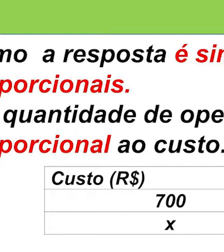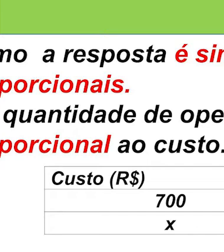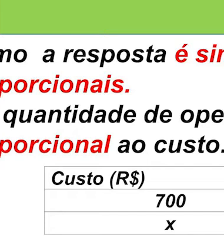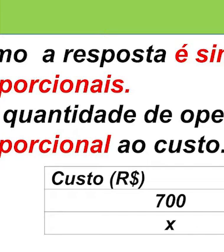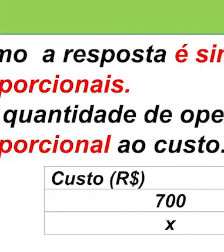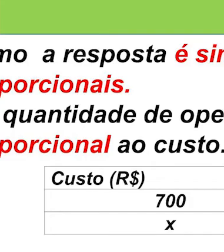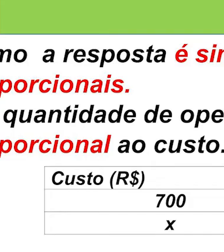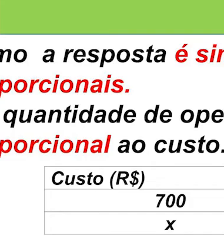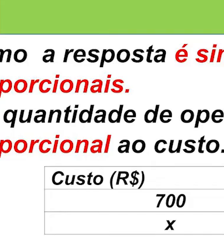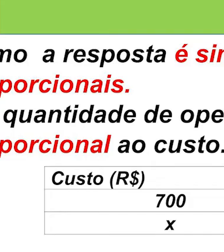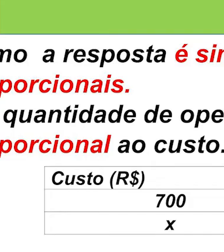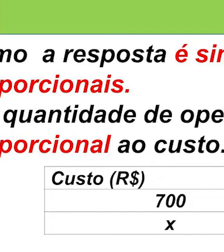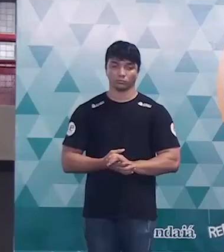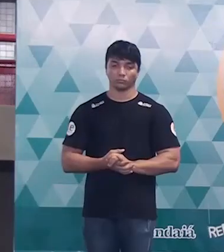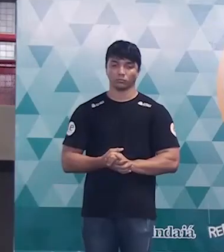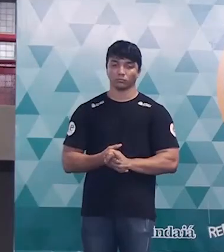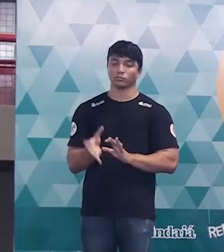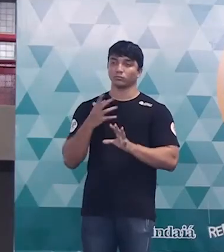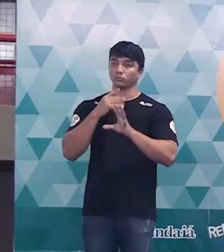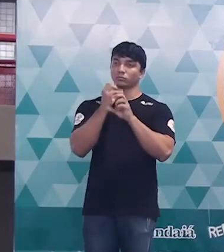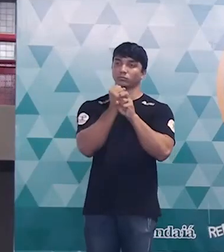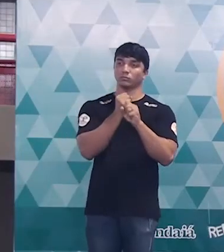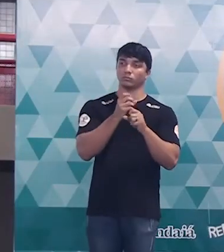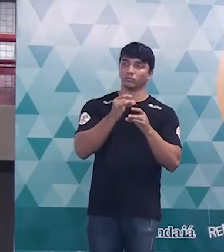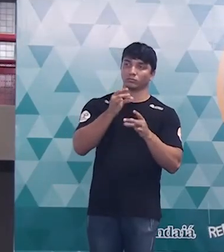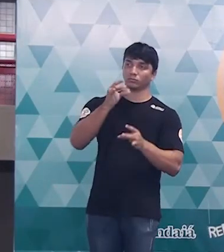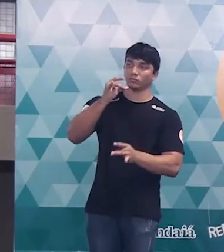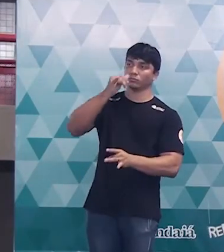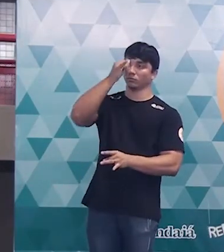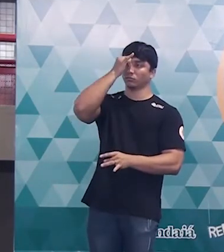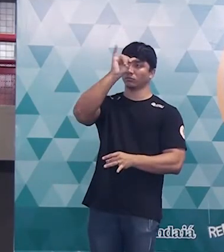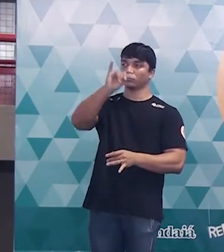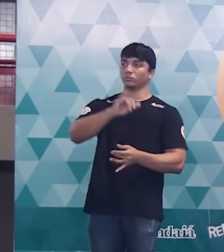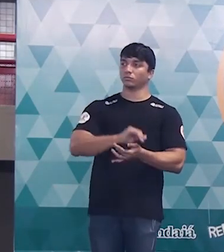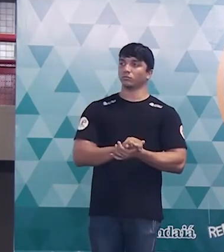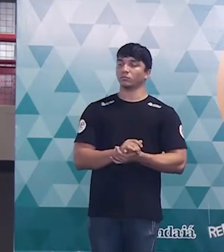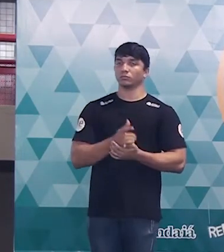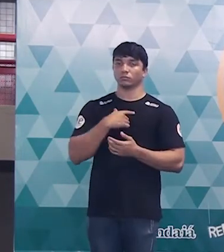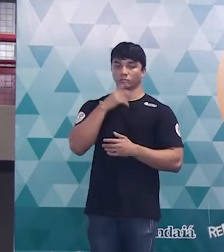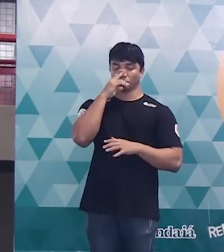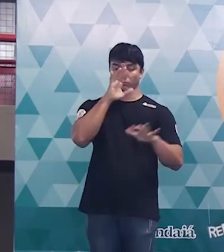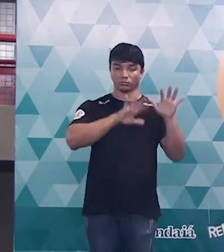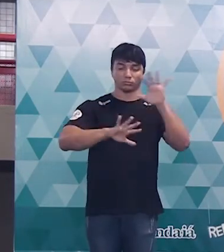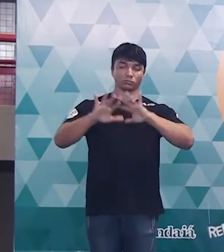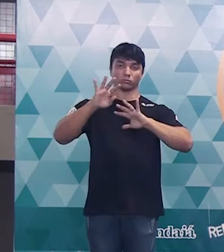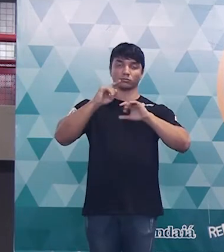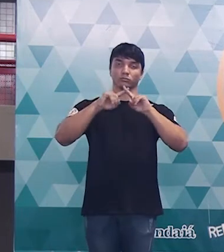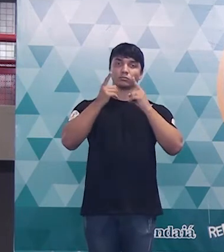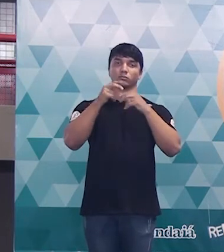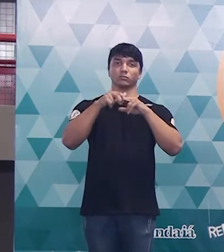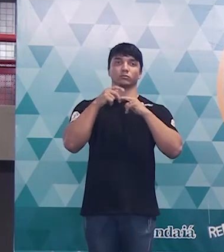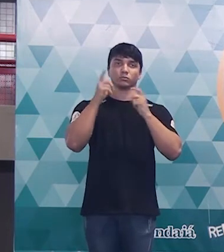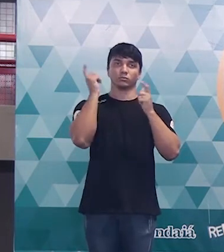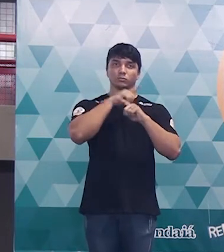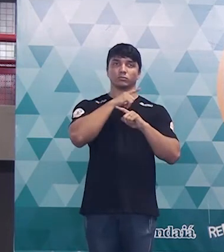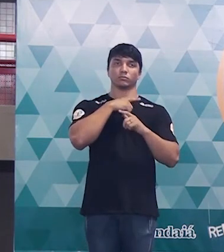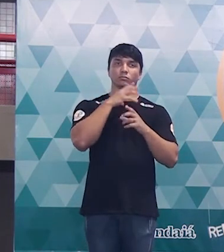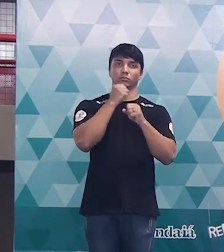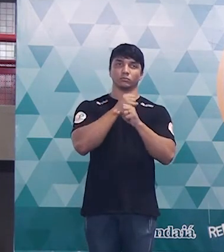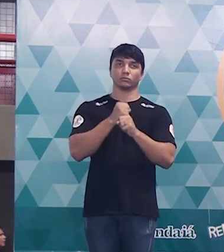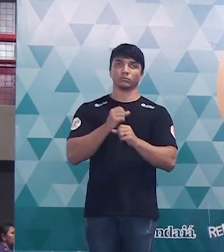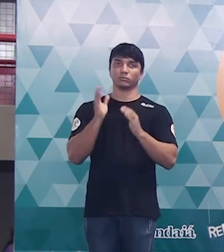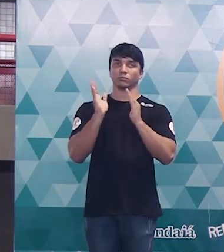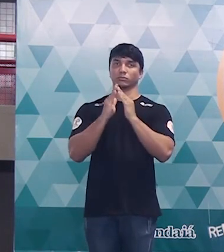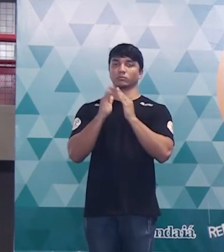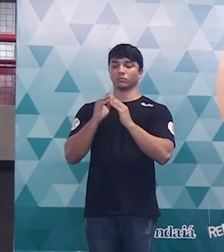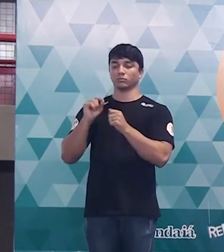896. Não botei a continha aí, porque iria ficar uma poluição visual terrível, mas é palpável você fazer isso em casa, né? Faça